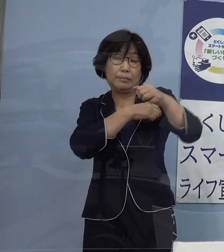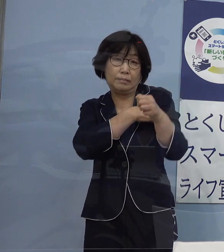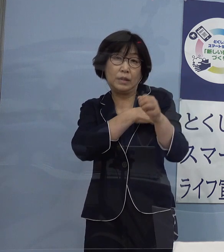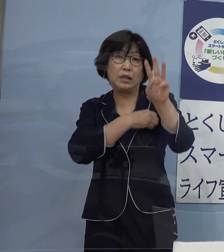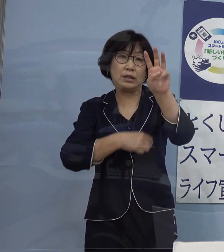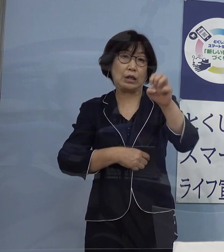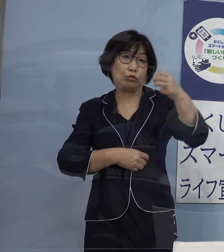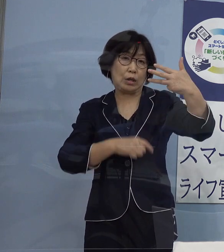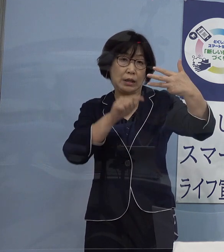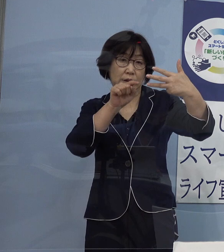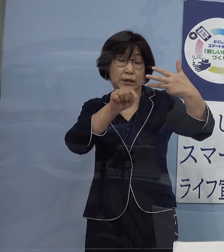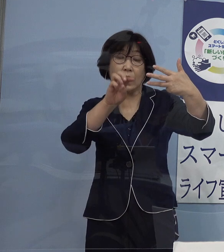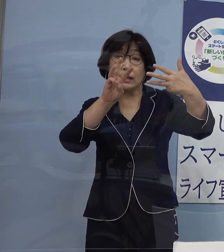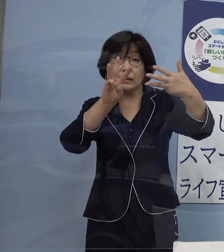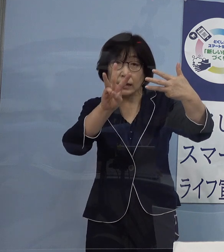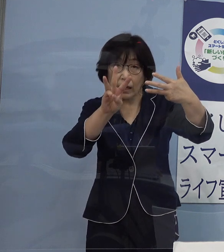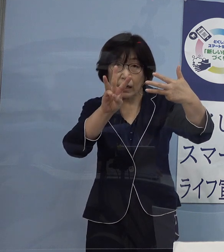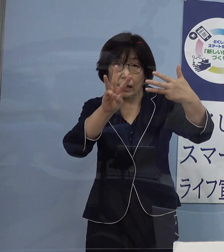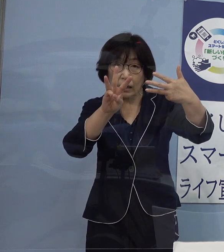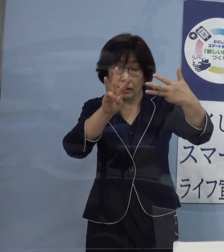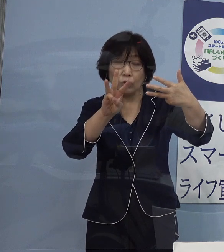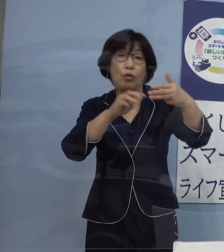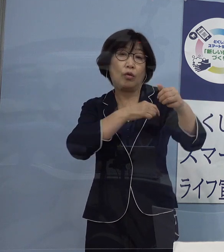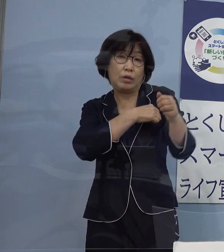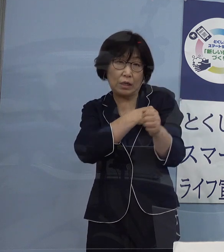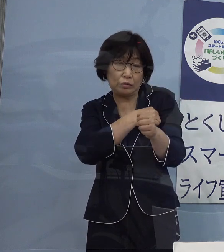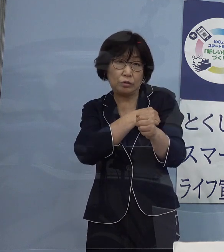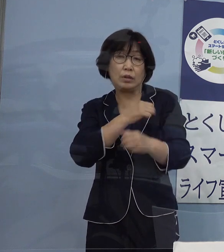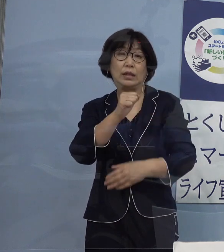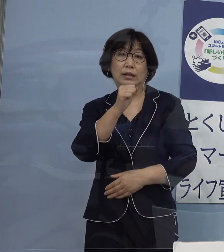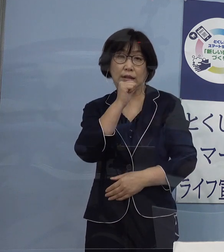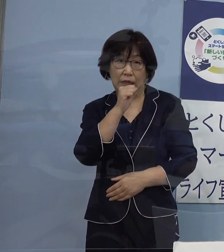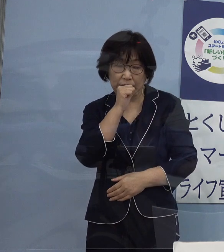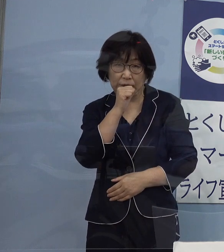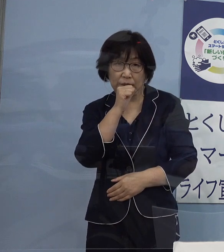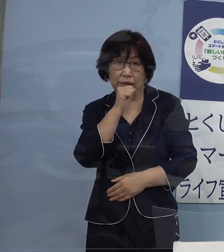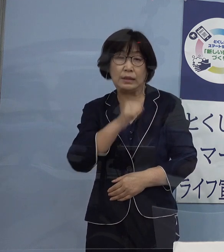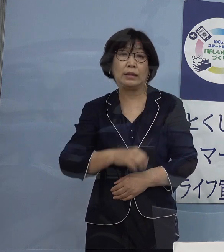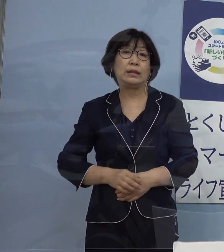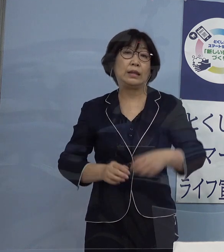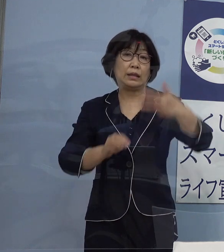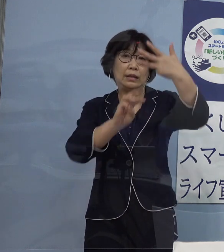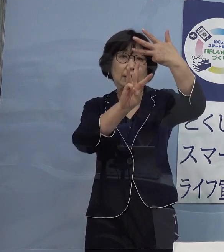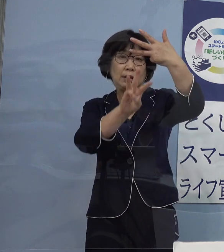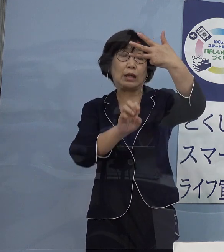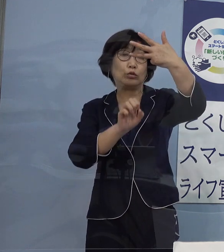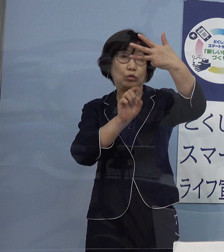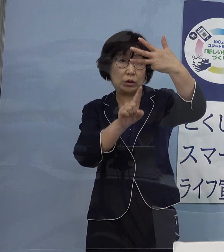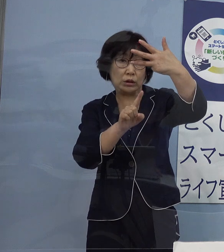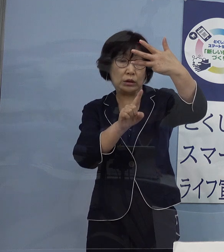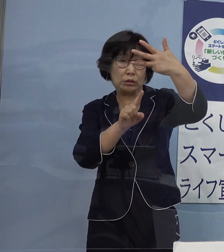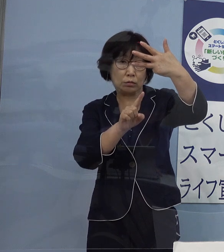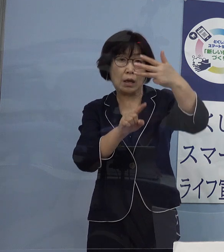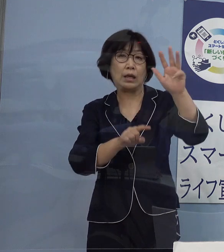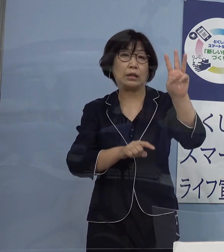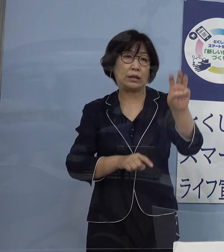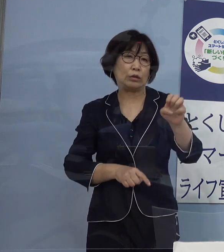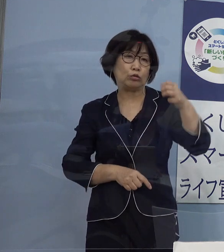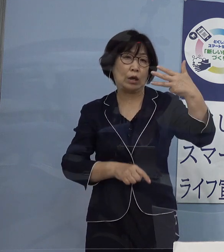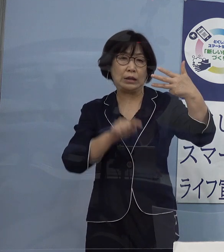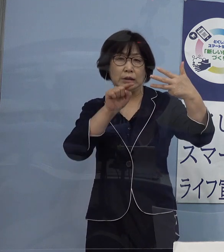38.3 度の熱と咳が。また31日には38.8 度へと上が